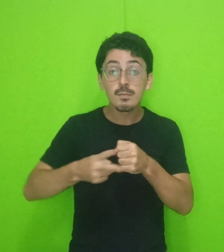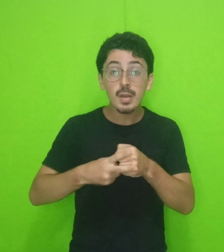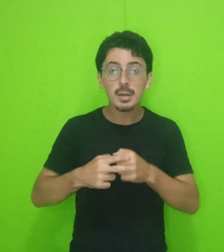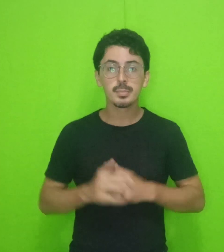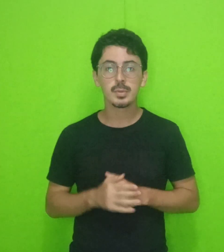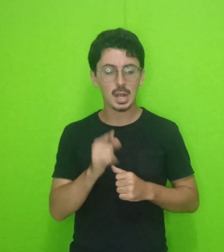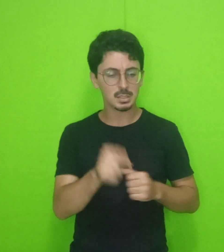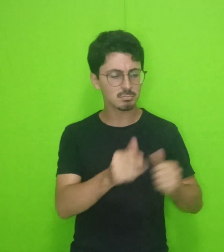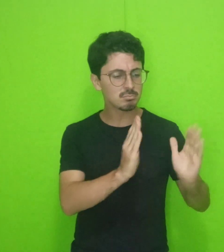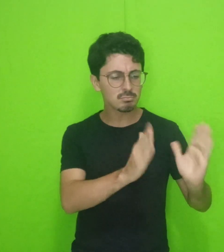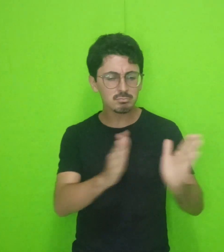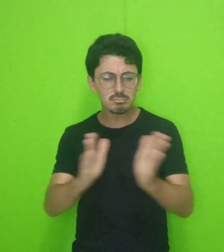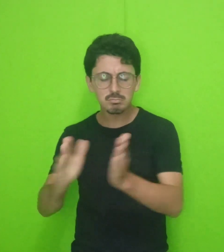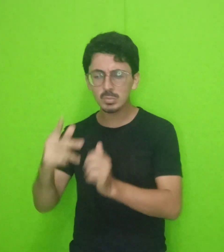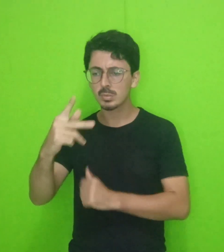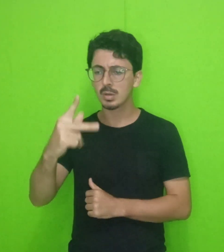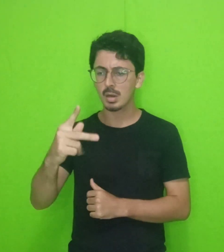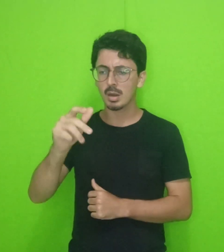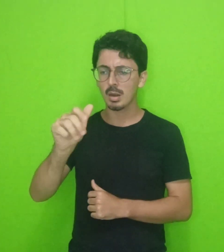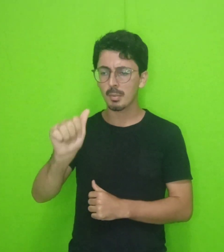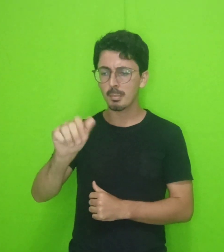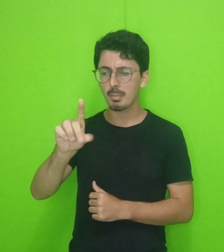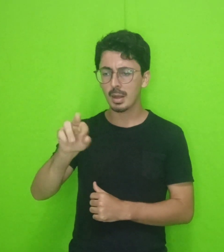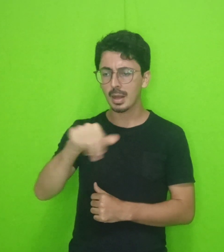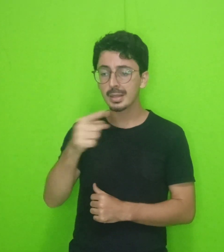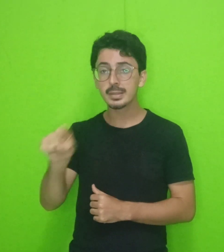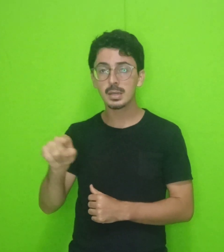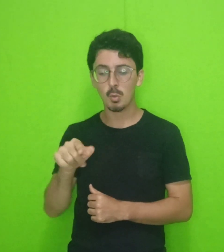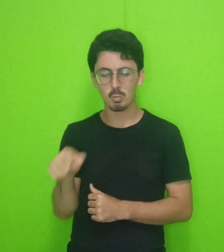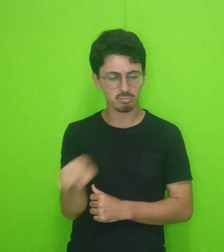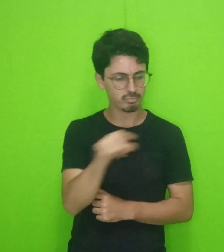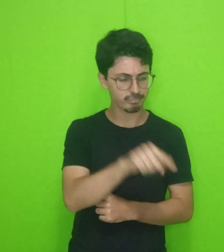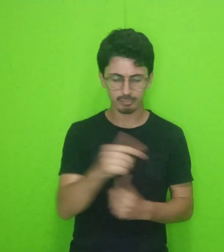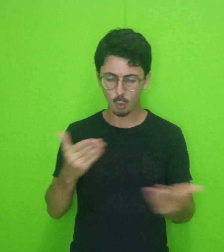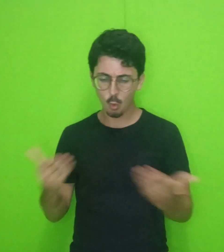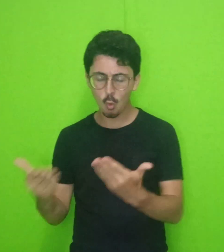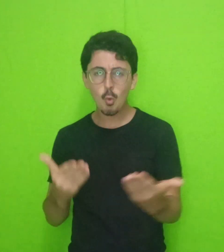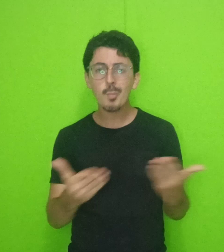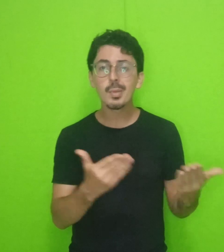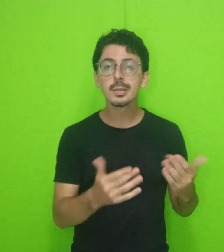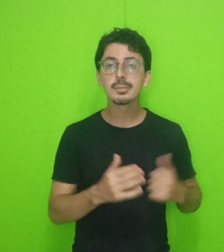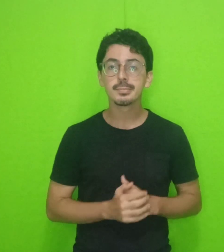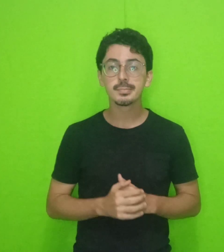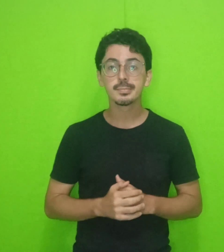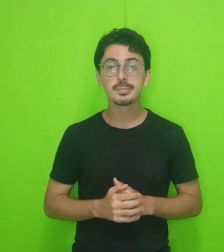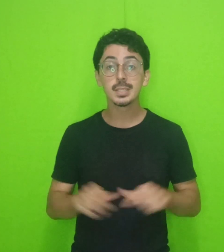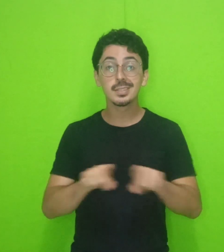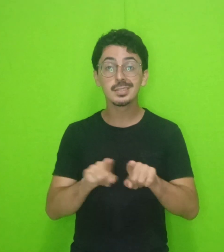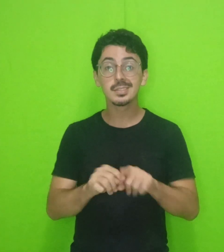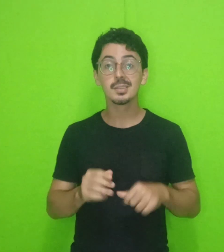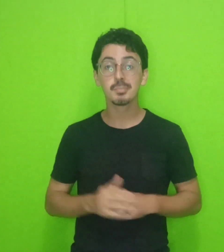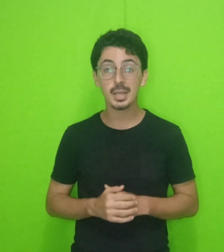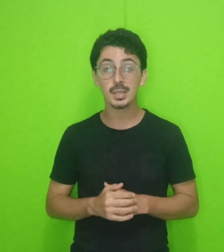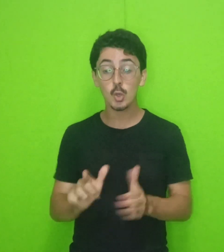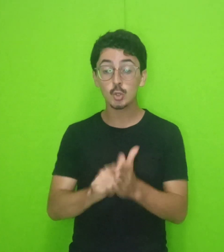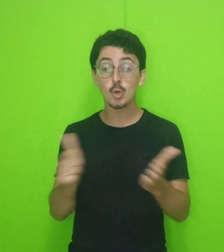dos jornais foram comparados entre si e com jornais tradicionais das duas regiões,